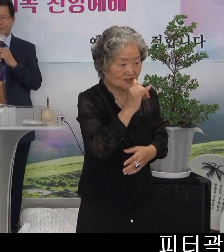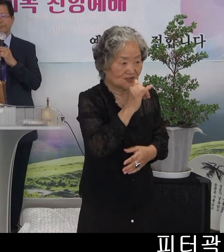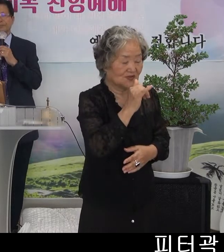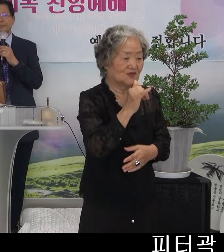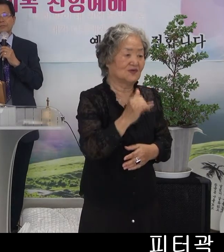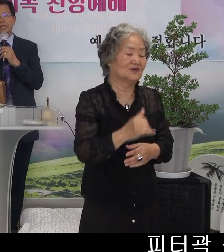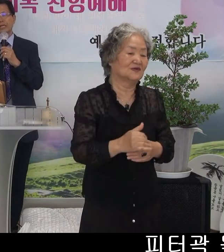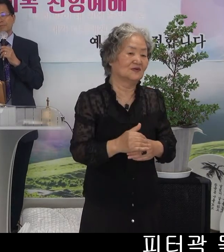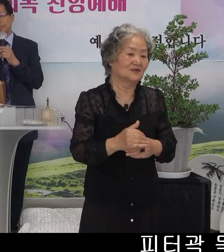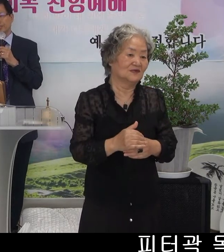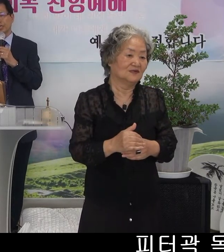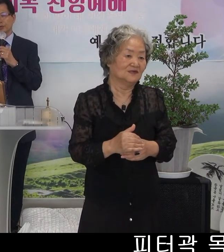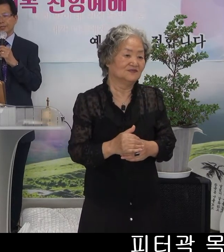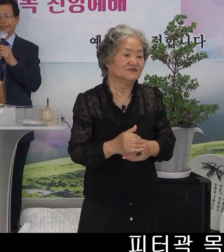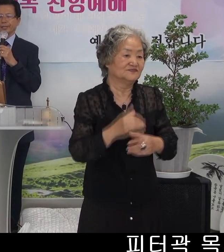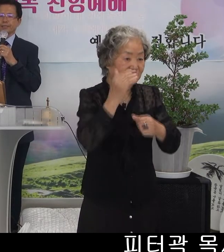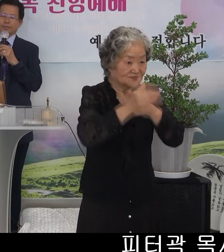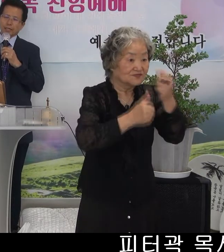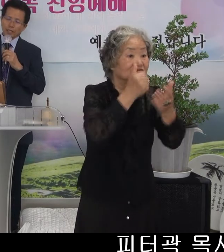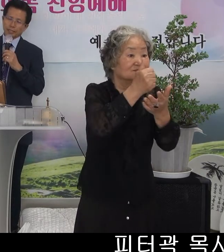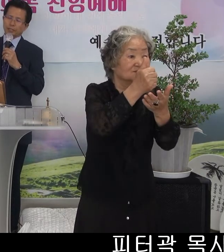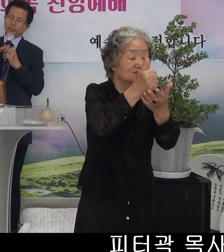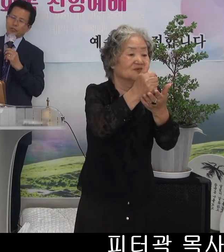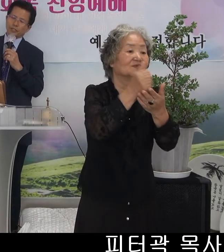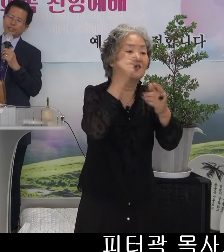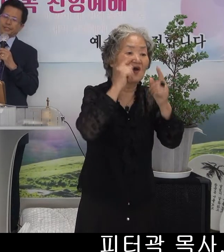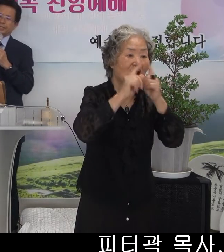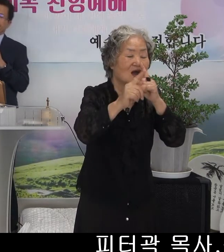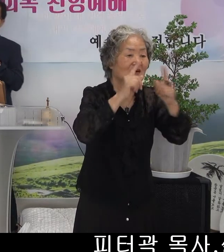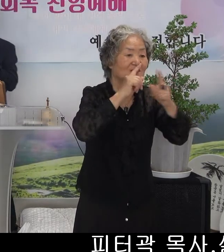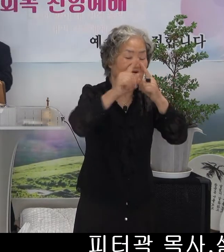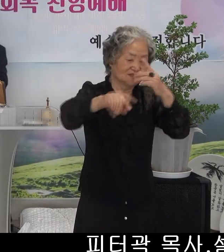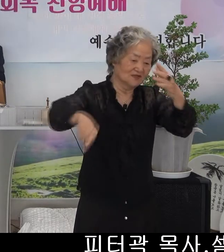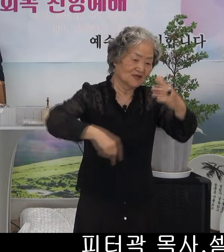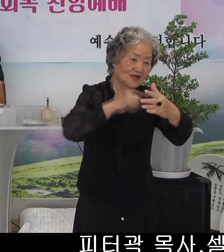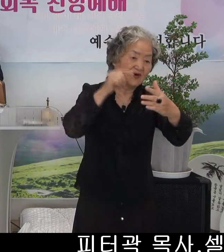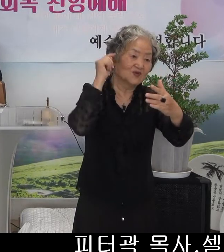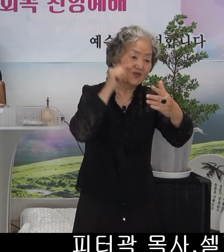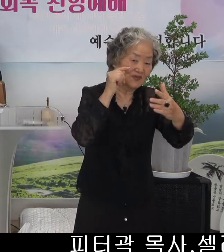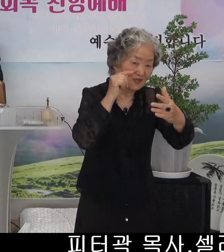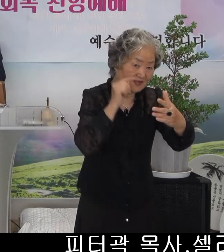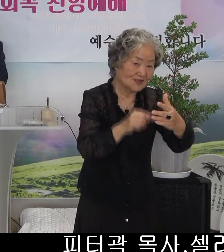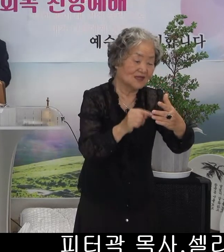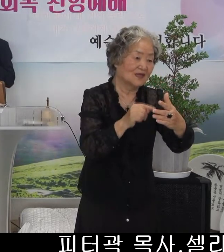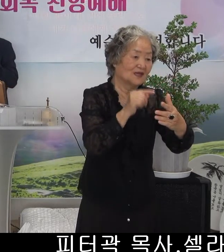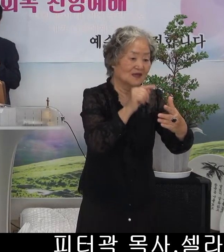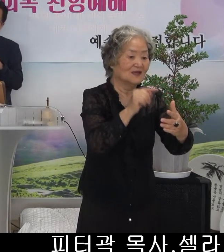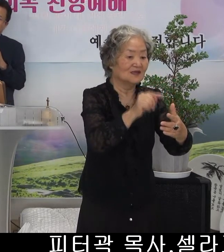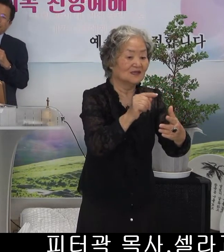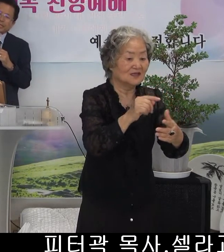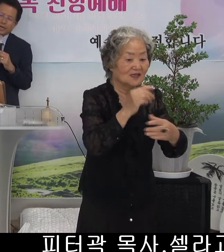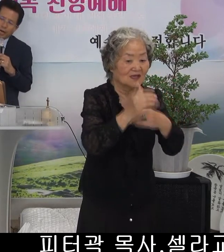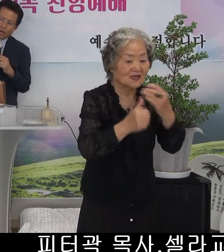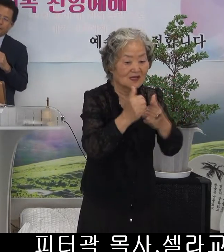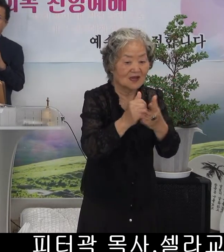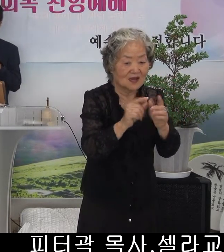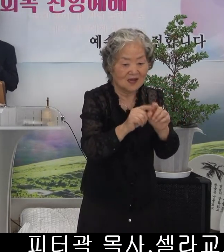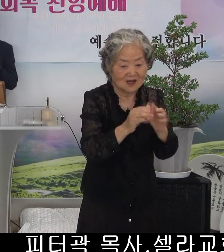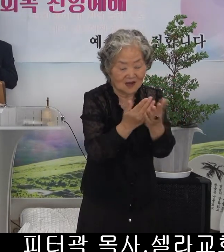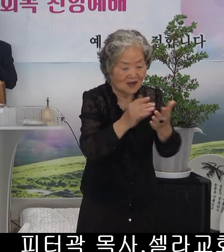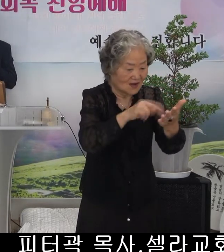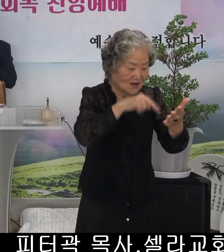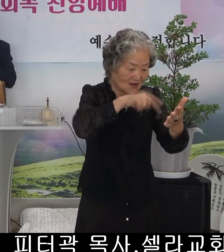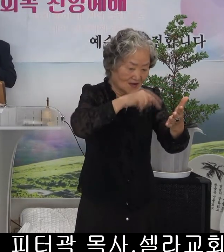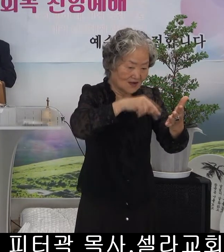그 말씀 가운데 많은 설교자들이 이런 하나님의 말씀을 본문으로 설교하는데 오늘 특별히 이